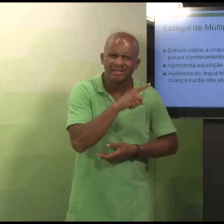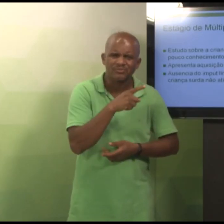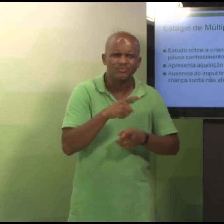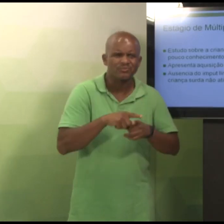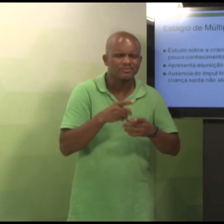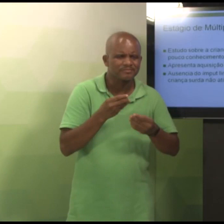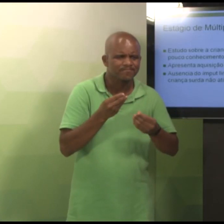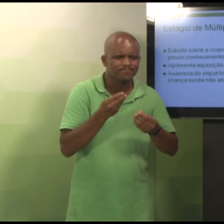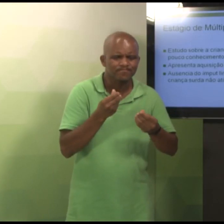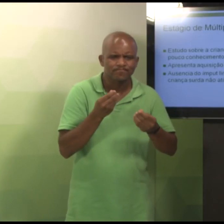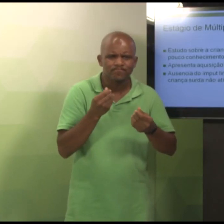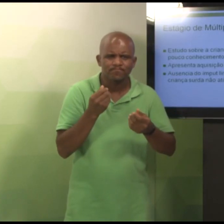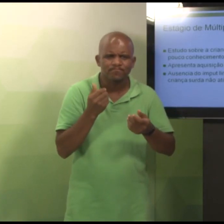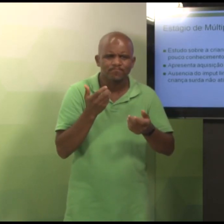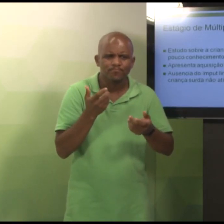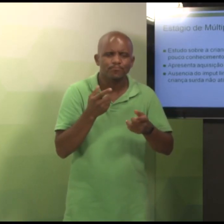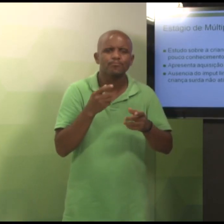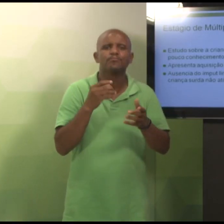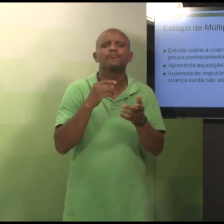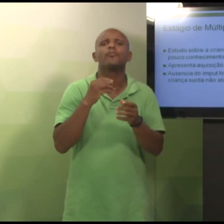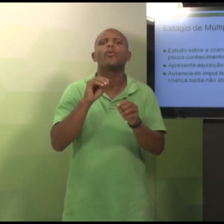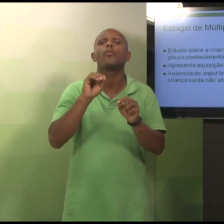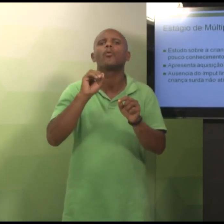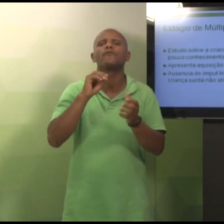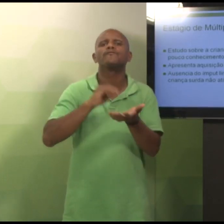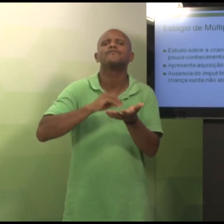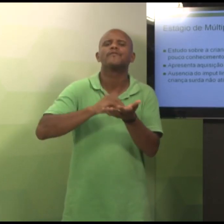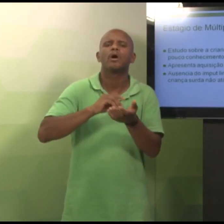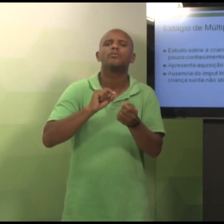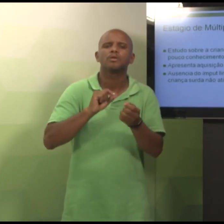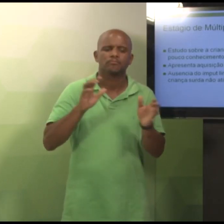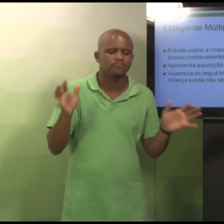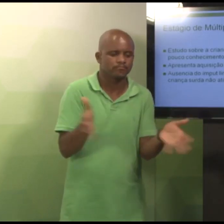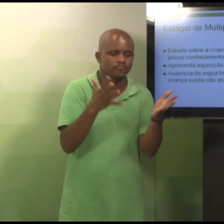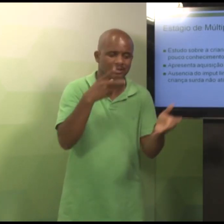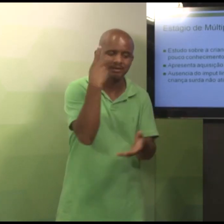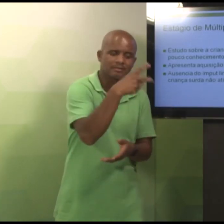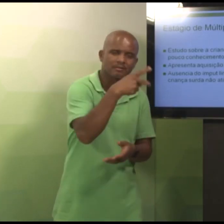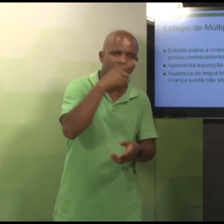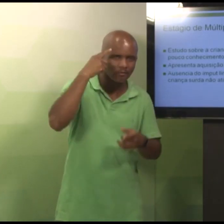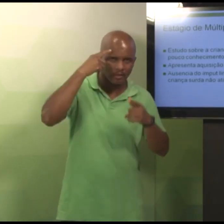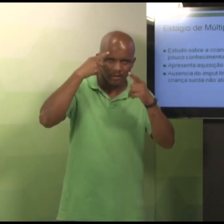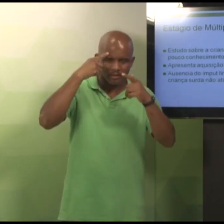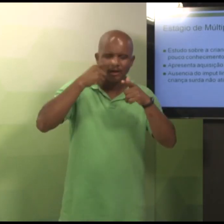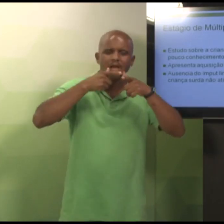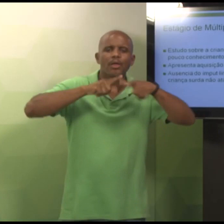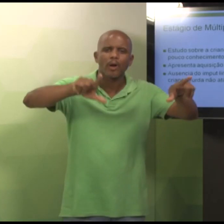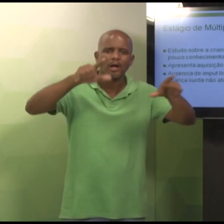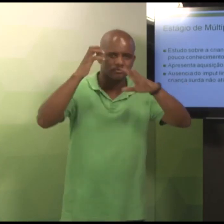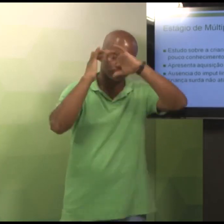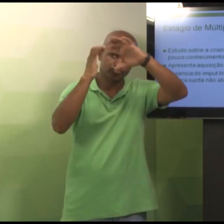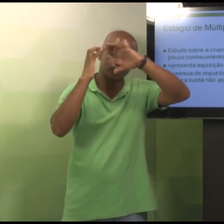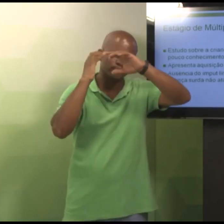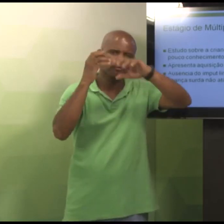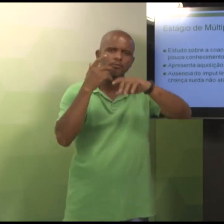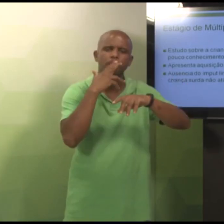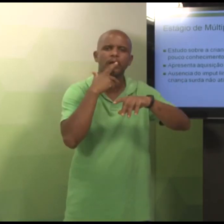sinais, não vai conseguir produzir, se expressar, terá falhas. Então, falta estímulo para o desenvolvimento